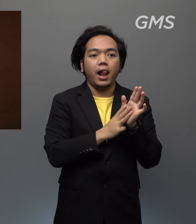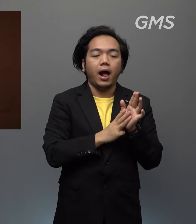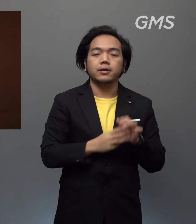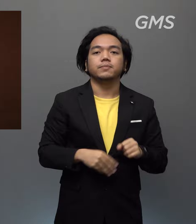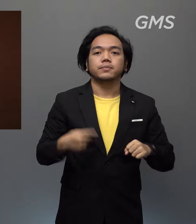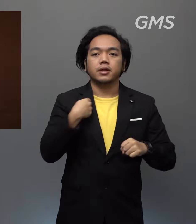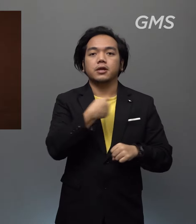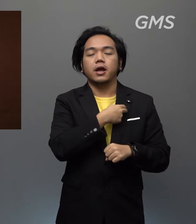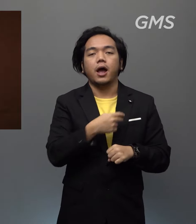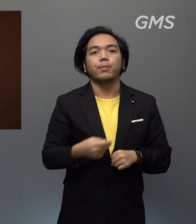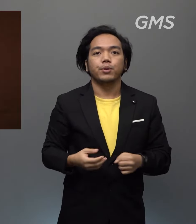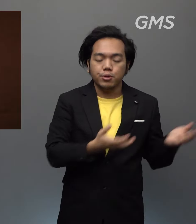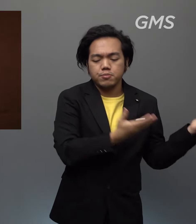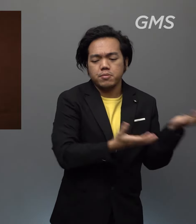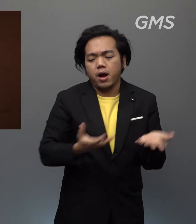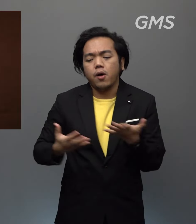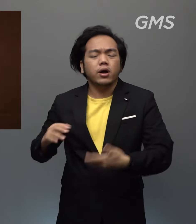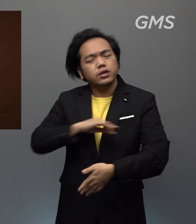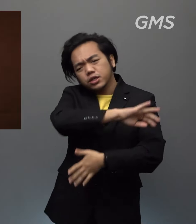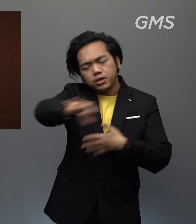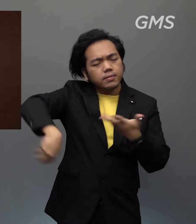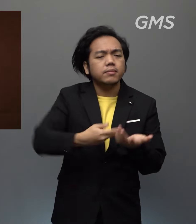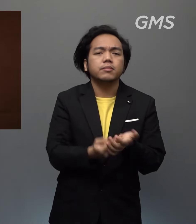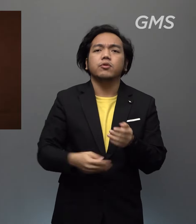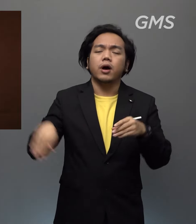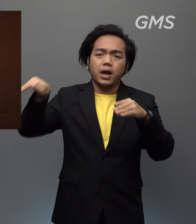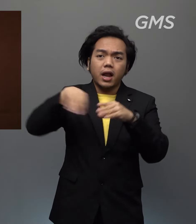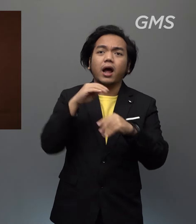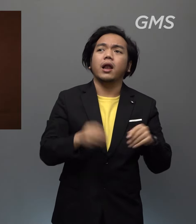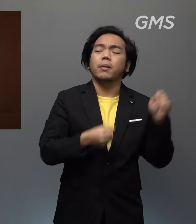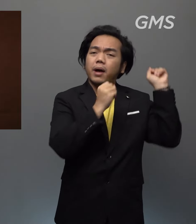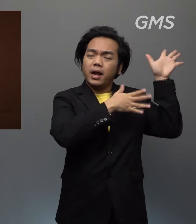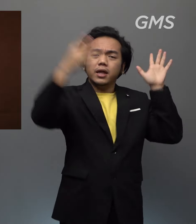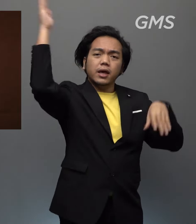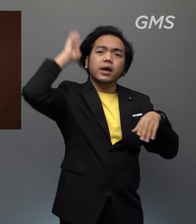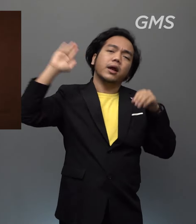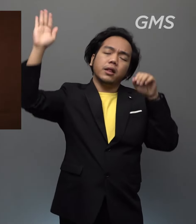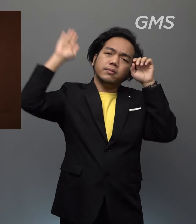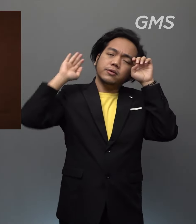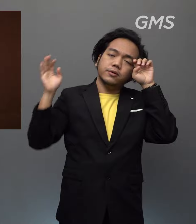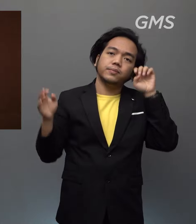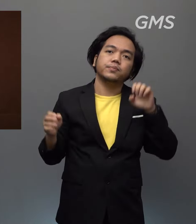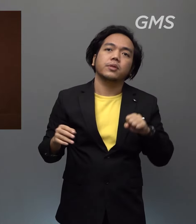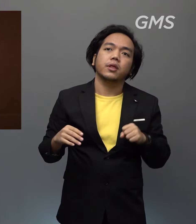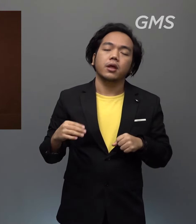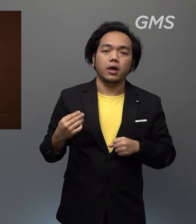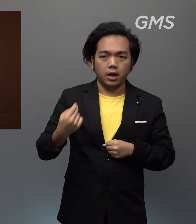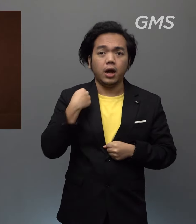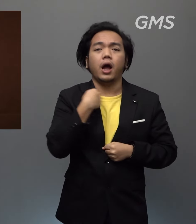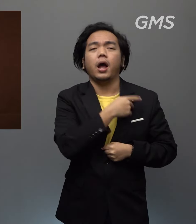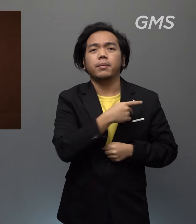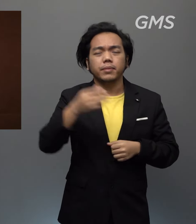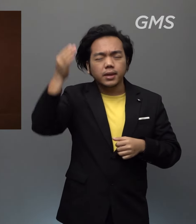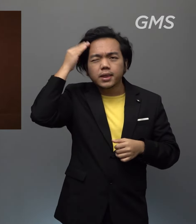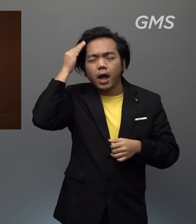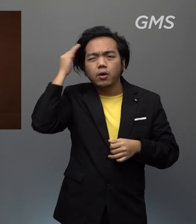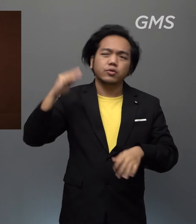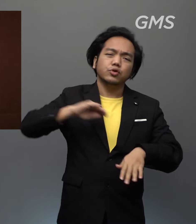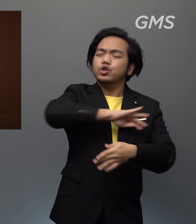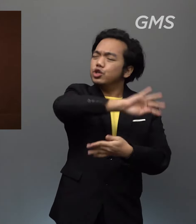dalam hadirat-Mu. Dan kami tahu di dalam hadirat-Mu adalah tempat di mana semua yang kami perlukan, semua yang